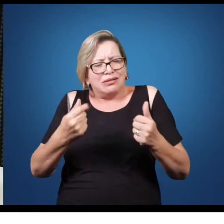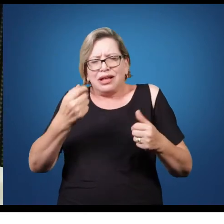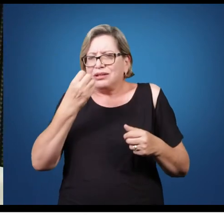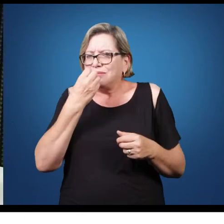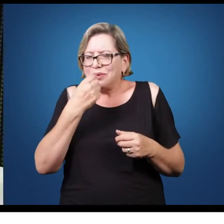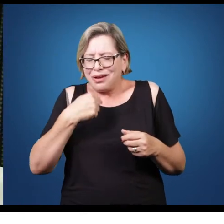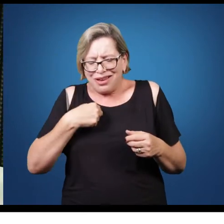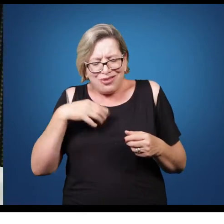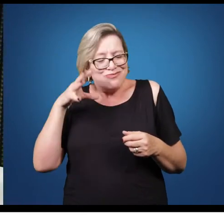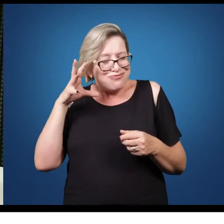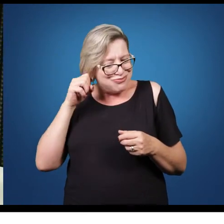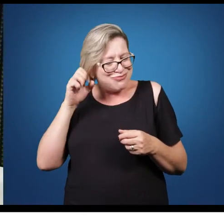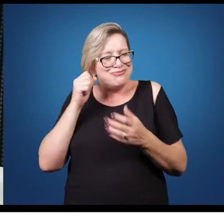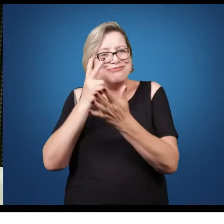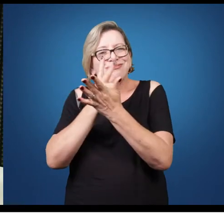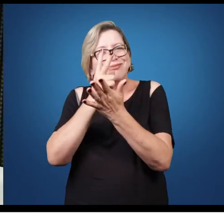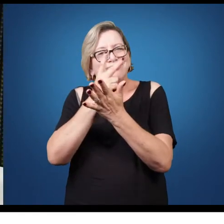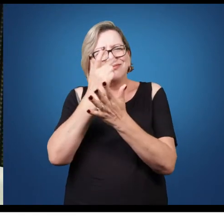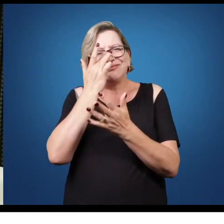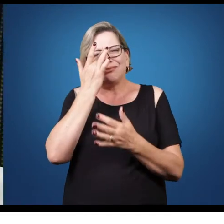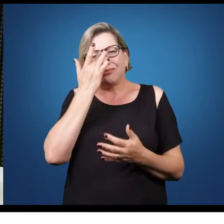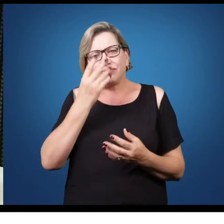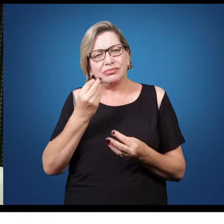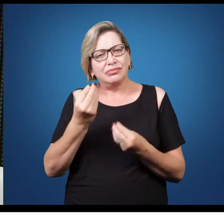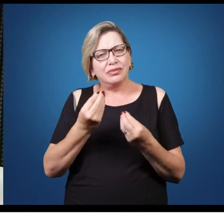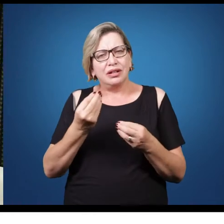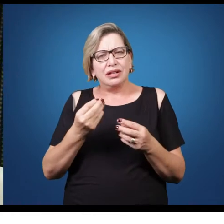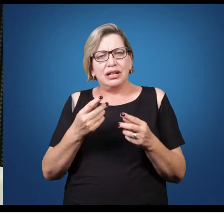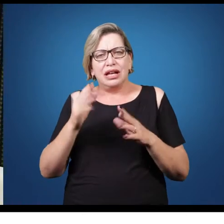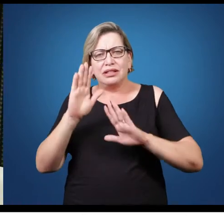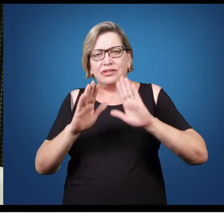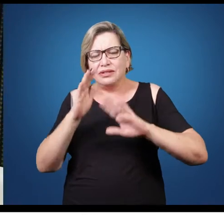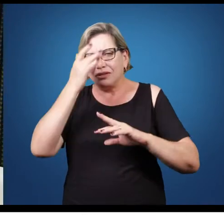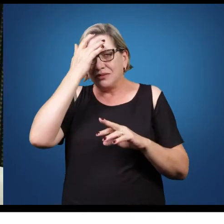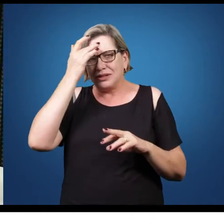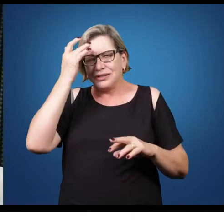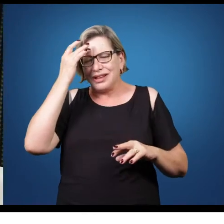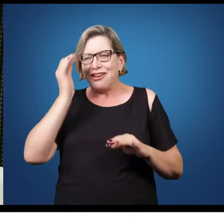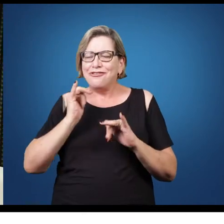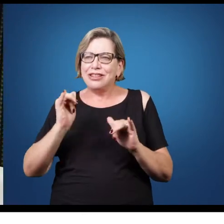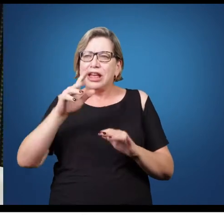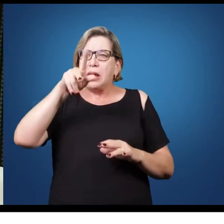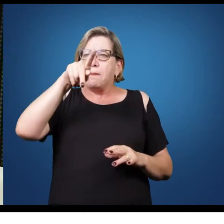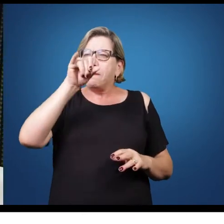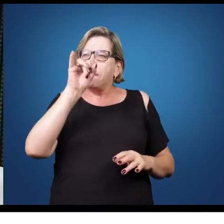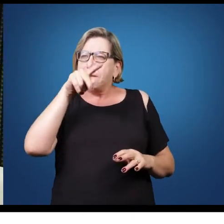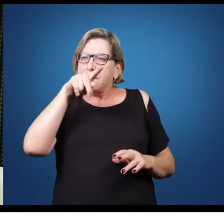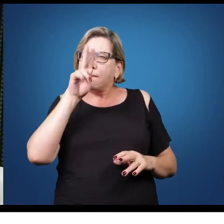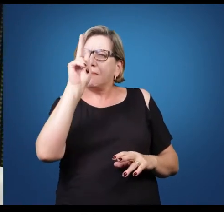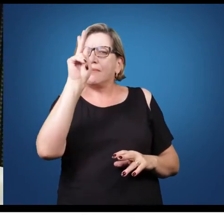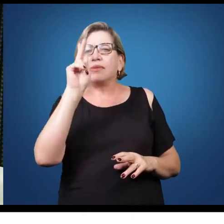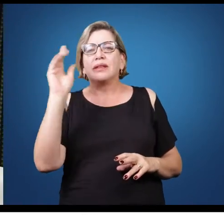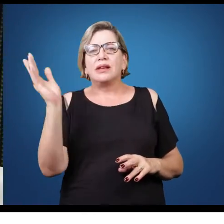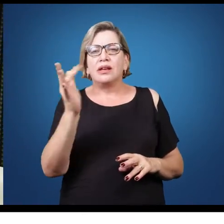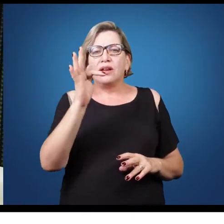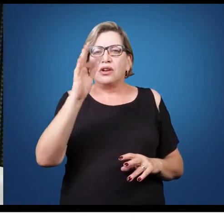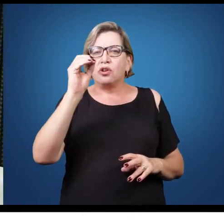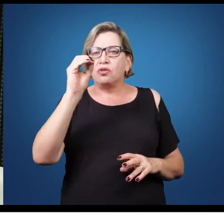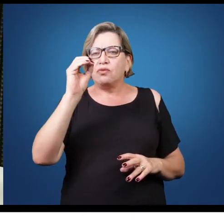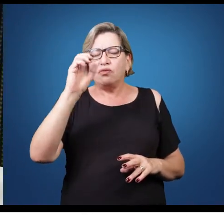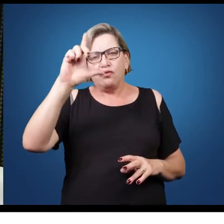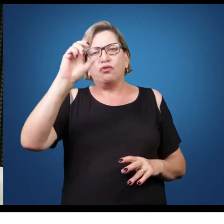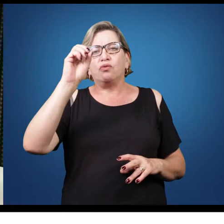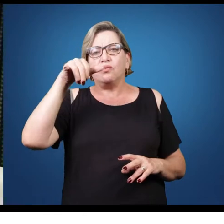com bastante freqüência é é muito especial pickford é vendido ganhou milhões e milhões tais é